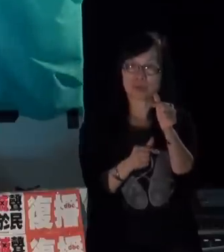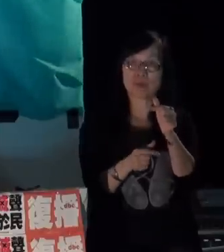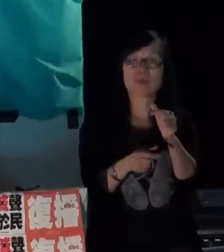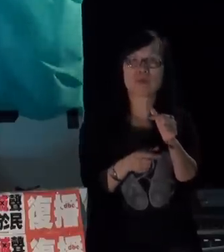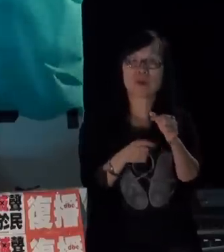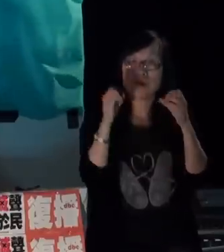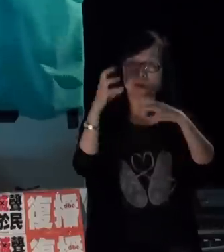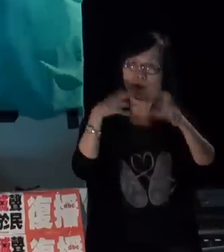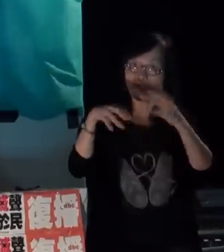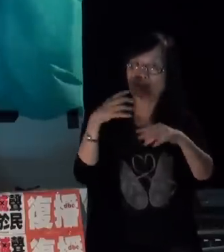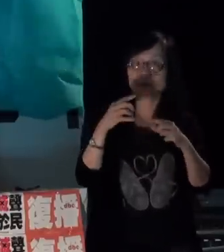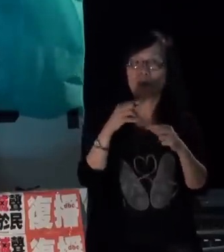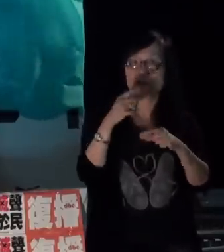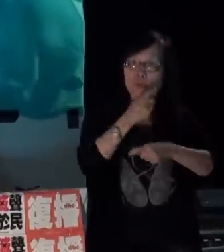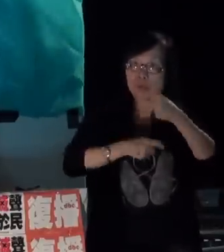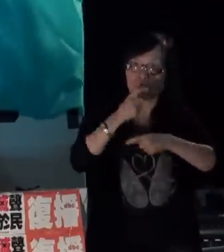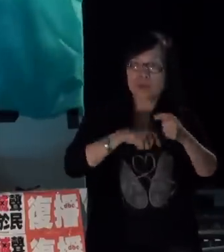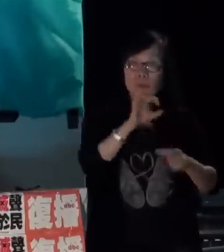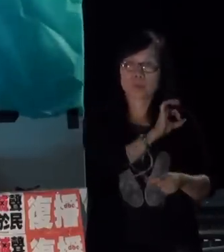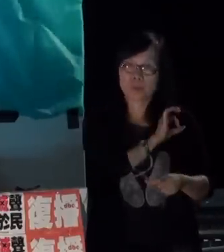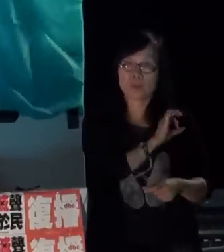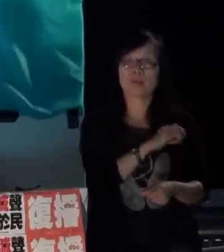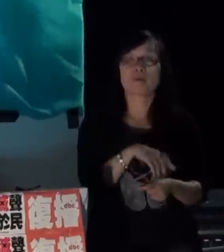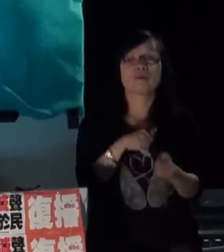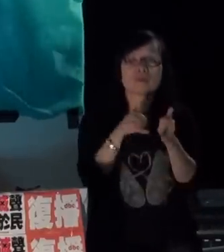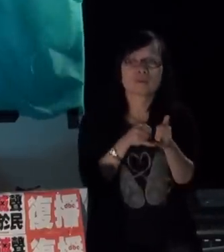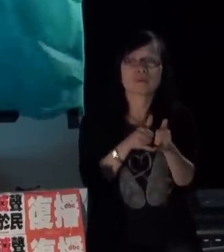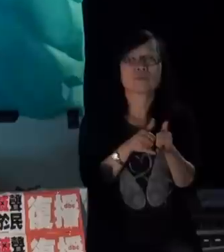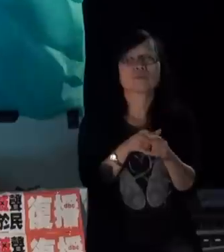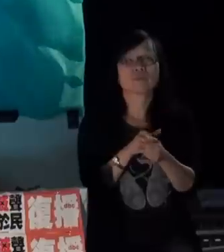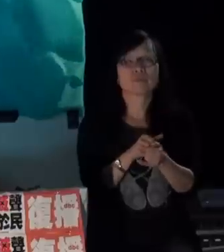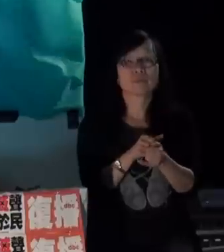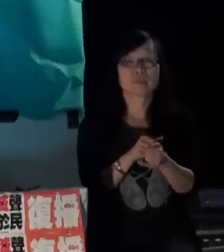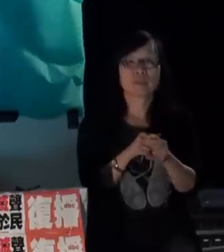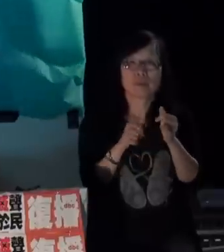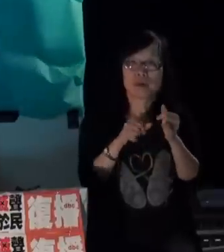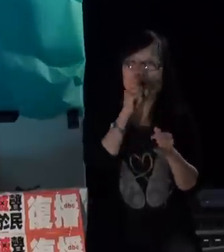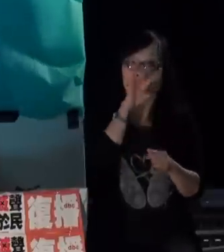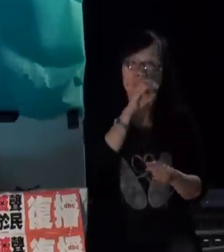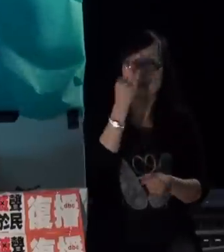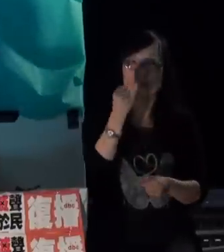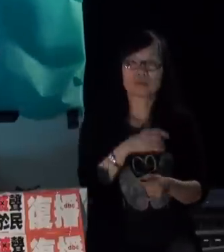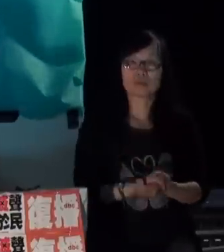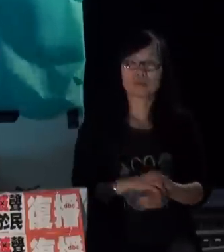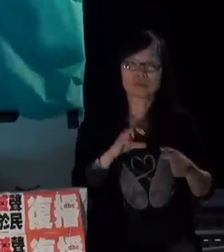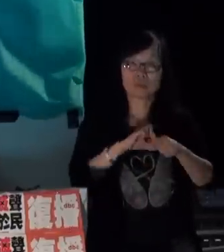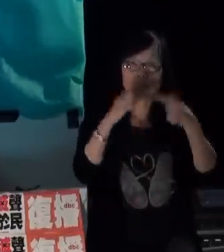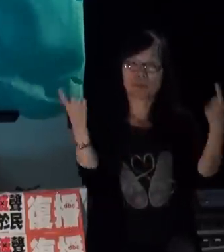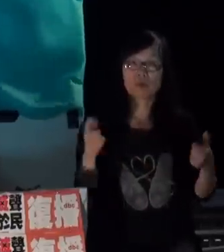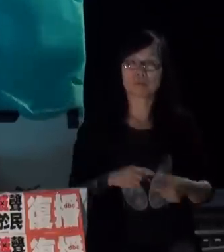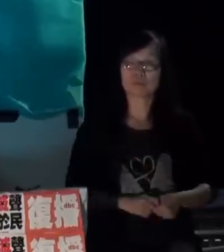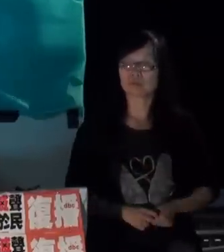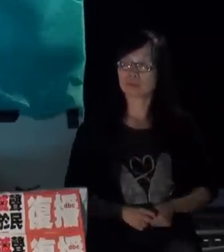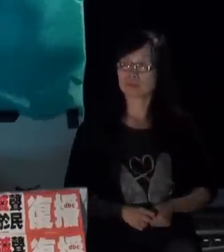會通過啦，咪追溯到十月一號咯。喂，你錯咗關我咩事啫？係咪 啊？ 第